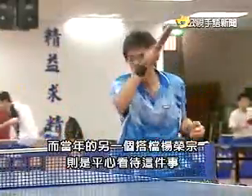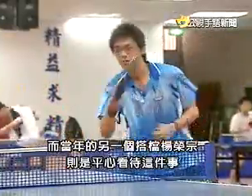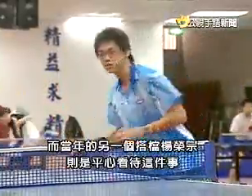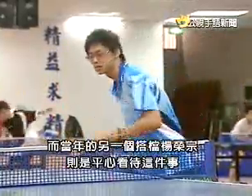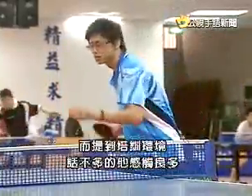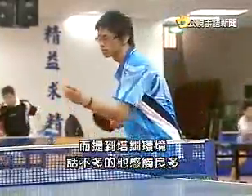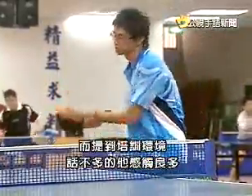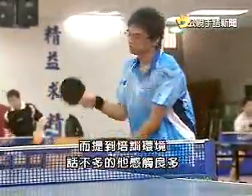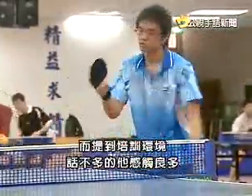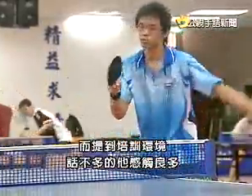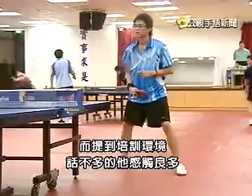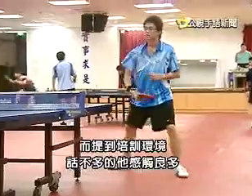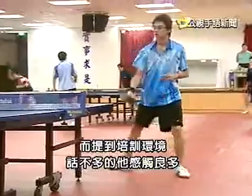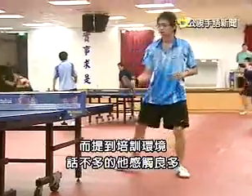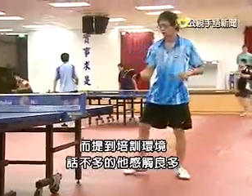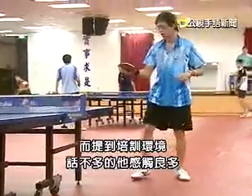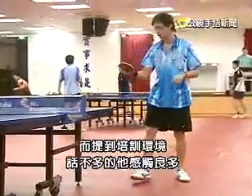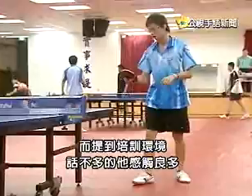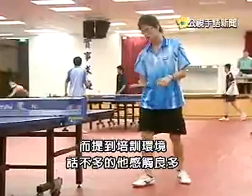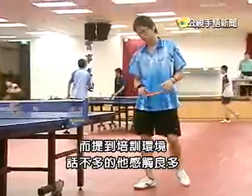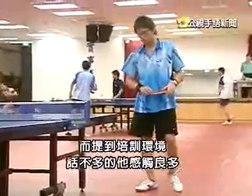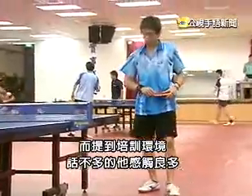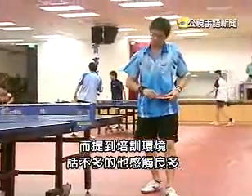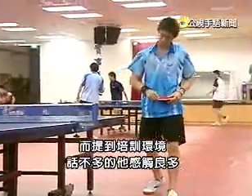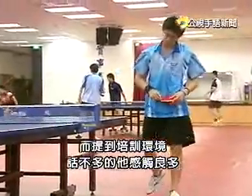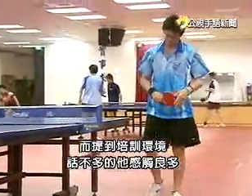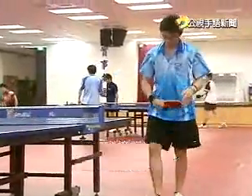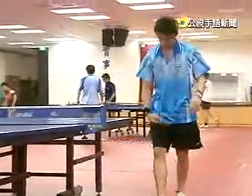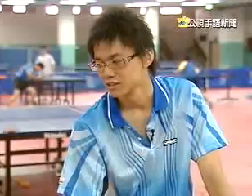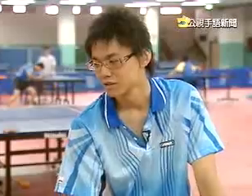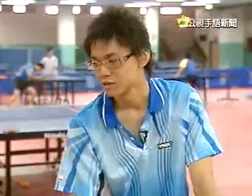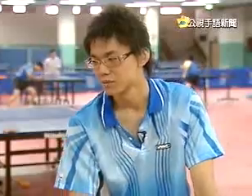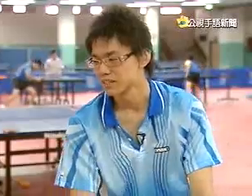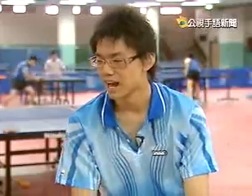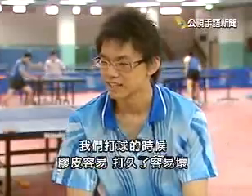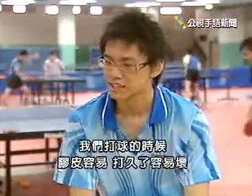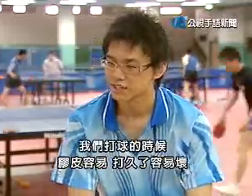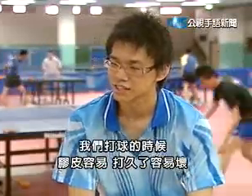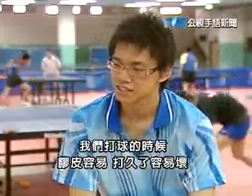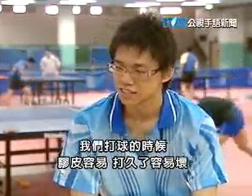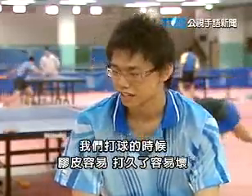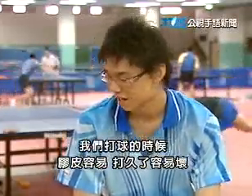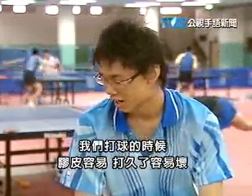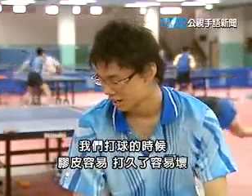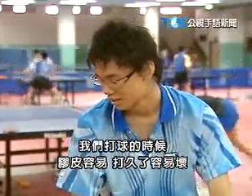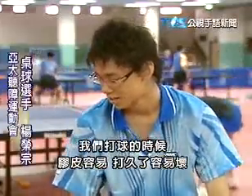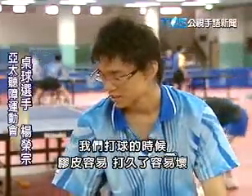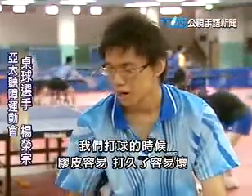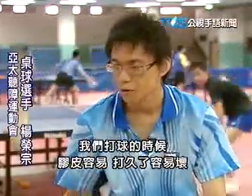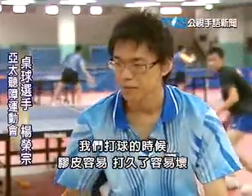情，而提到培训环境，话不多的他感触良多。 我们打车的时候啊，胶皮